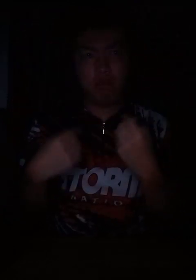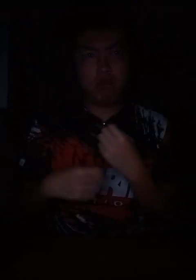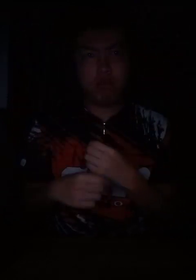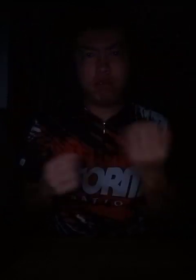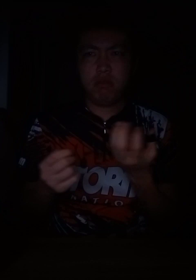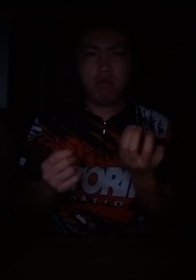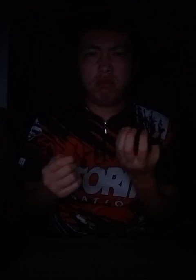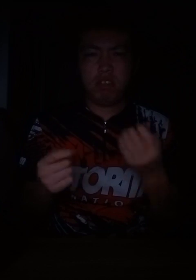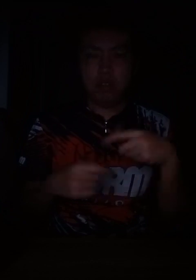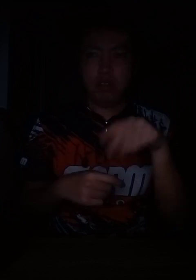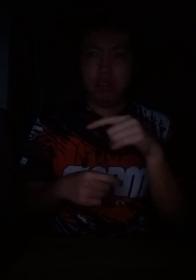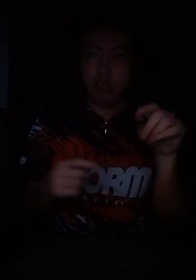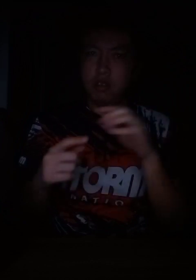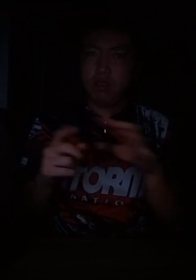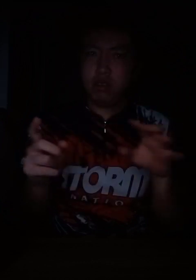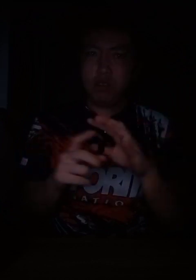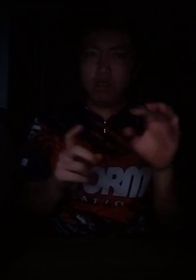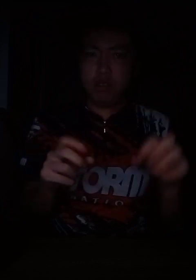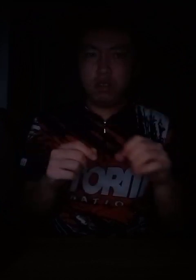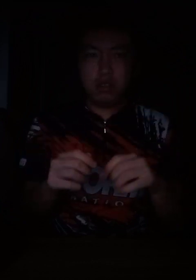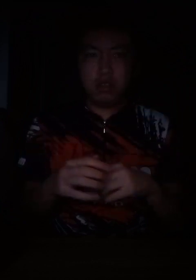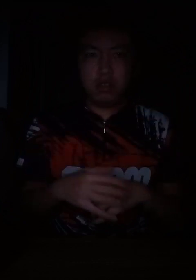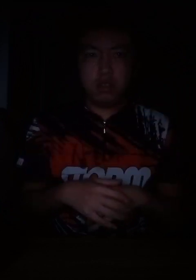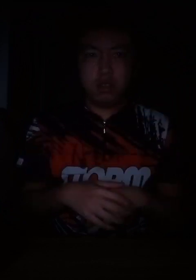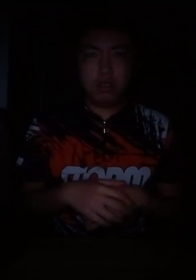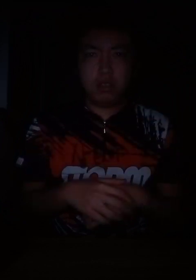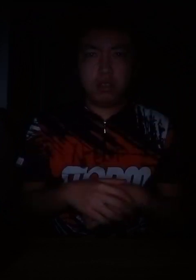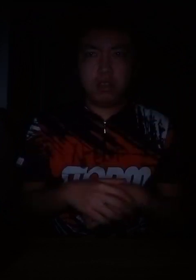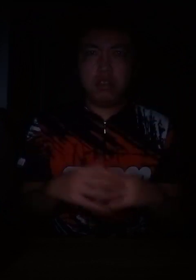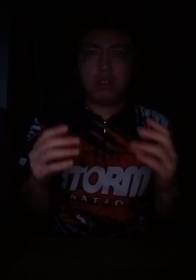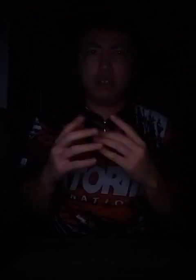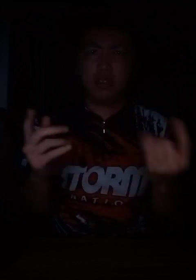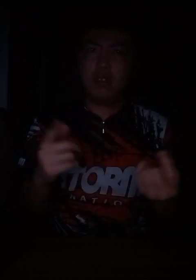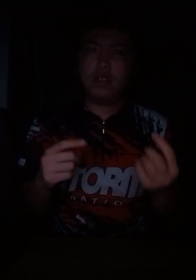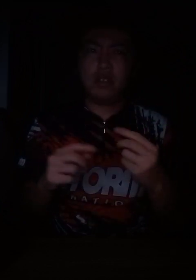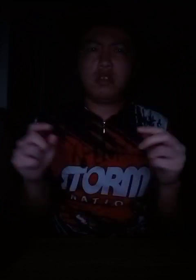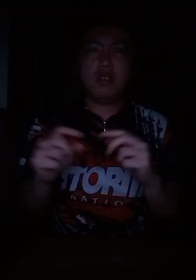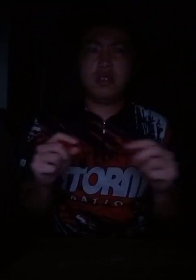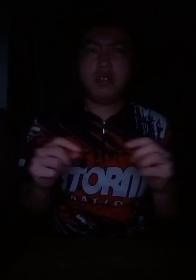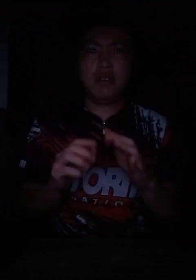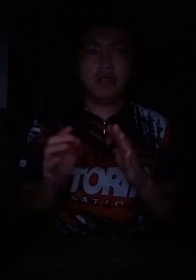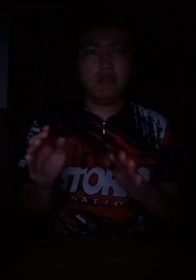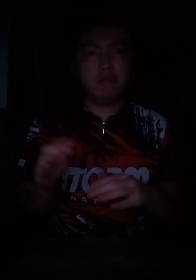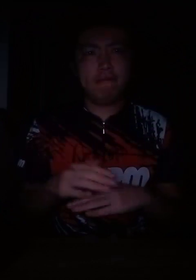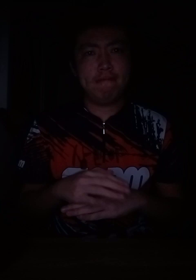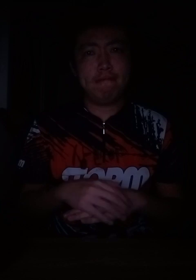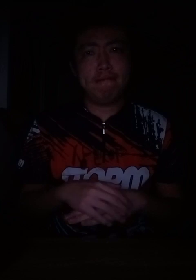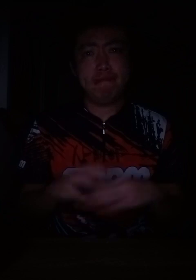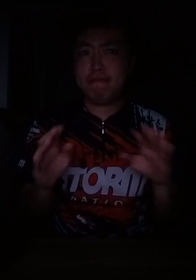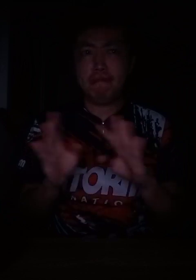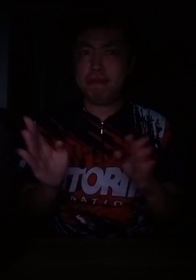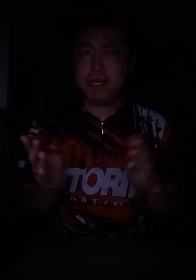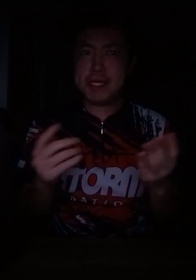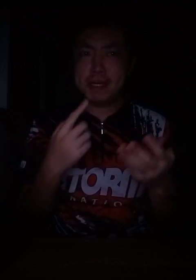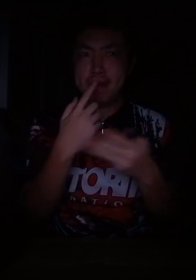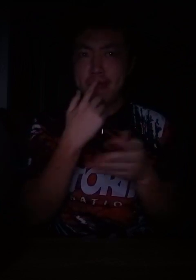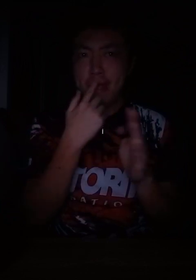아프지만 정신적인 충격도 컸다고 합니다. 폭행을 당한 다음 날도 아무렇지 않게 출근해봤지만 어떤 승객이 언제 돌변할지